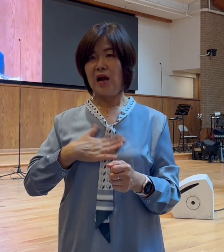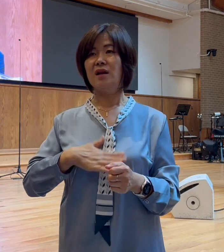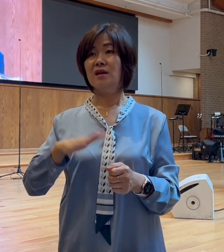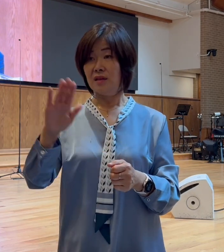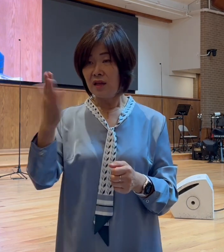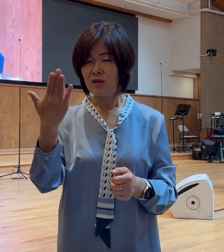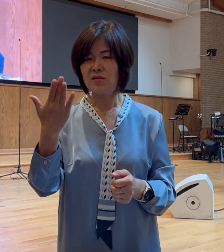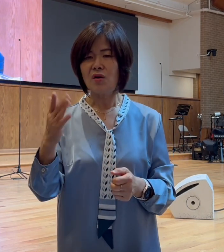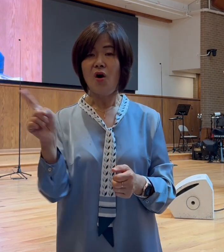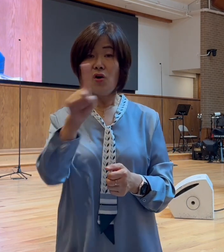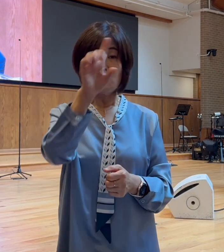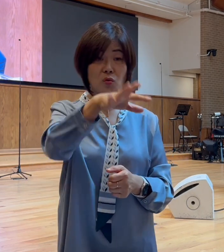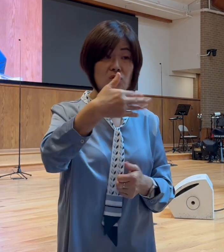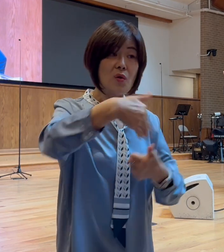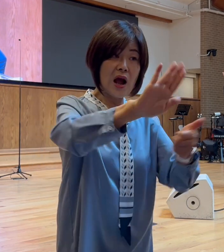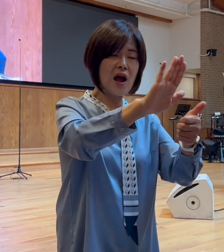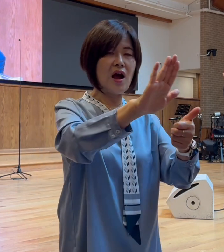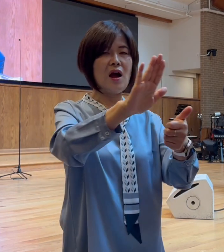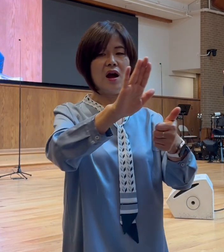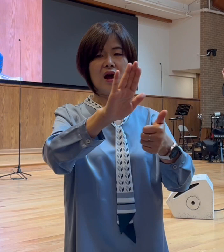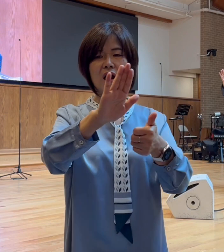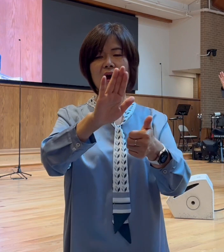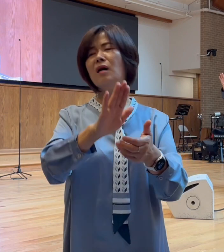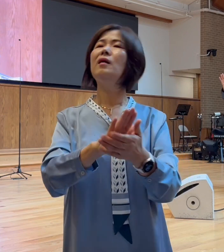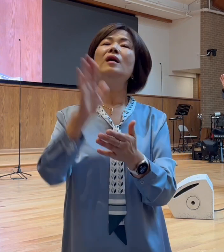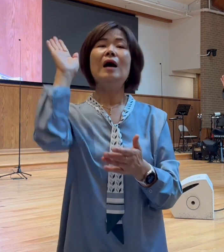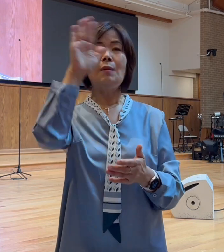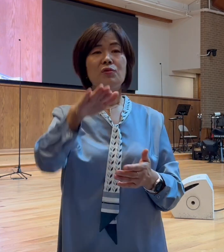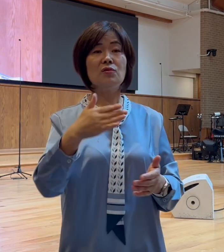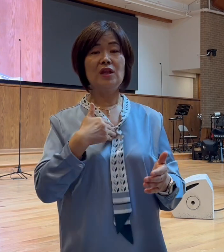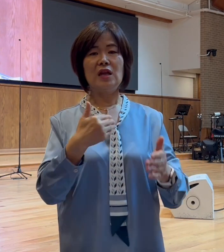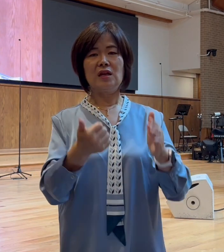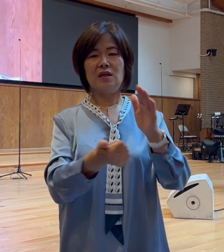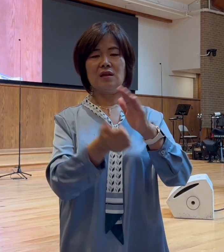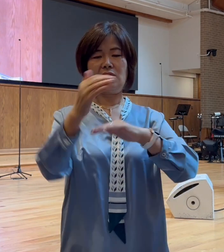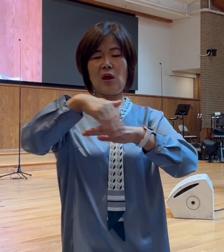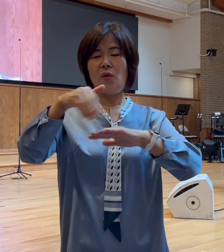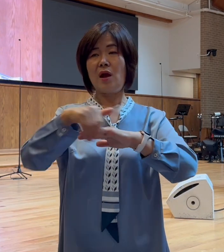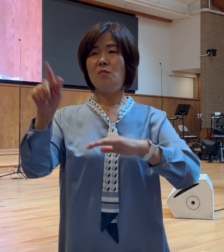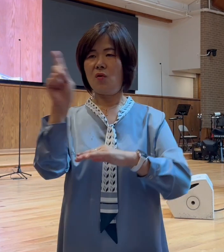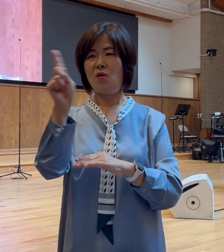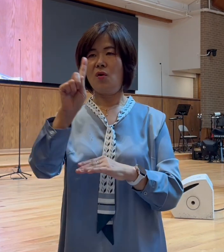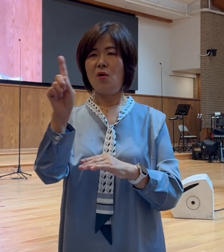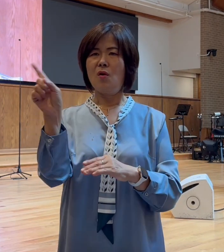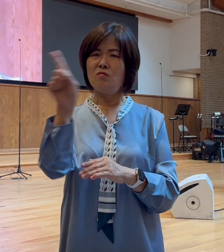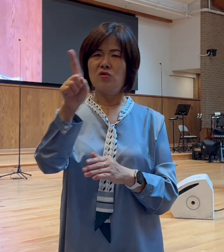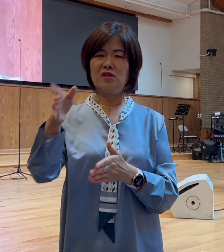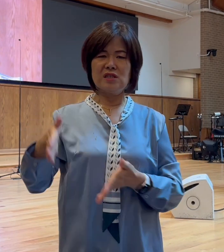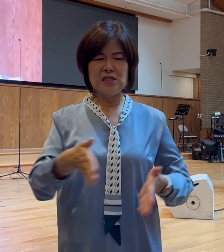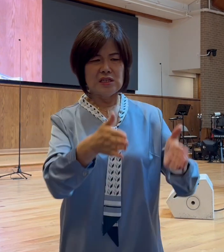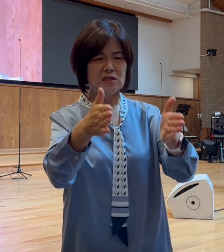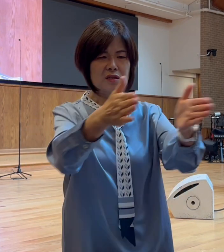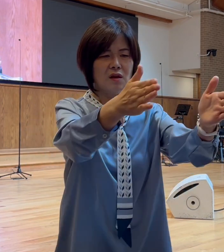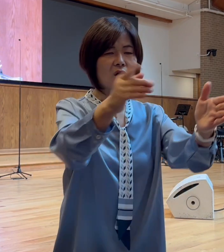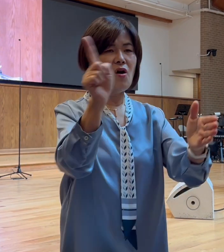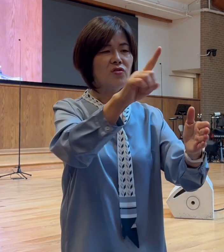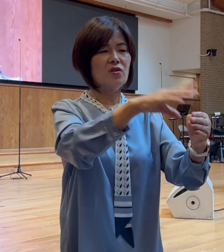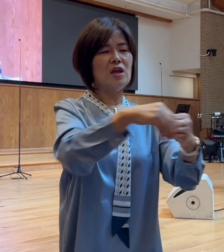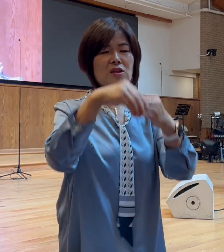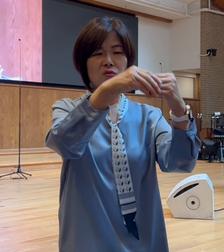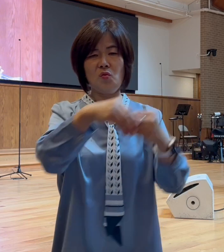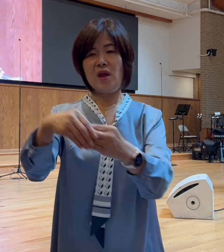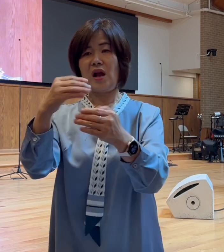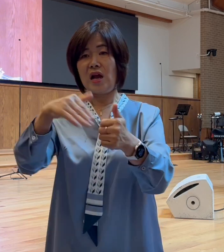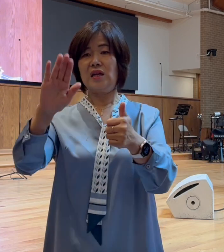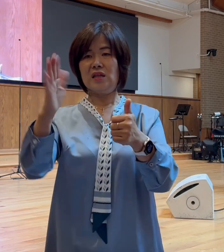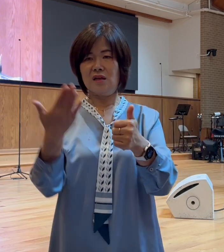것이고, 어디로 가고 있으며 where, 미래의 청사진이 무엇이며 무엇이 그 여정을 인도할지 how, 핵심